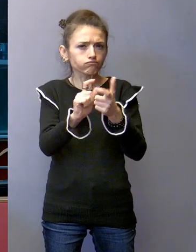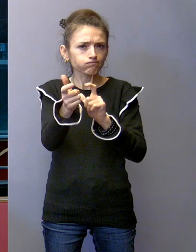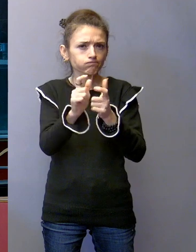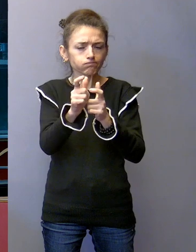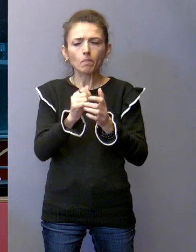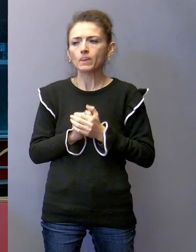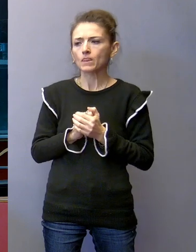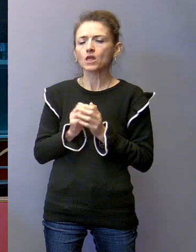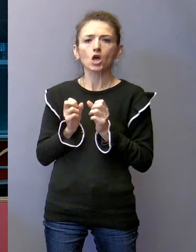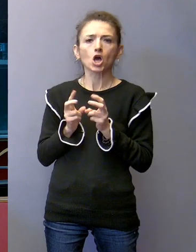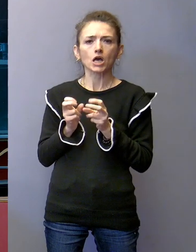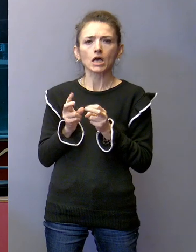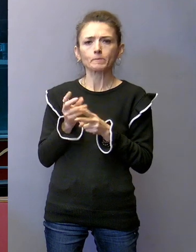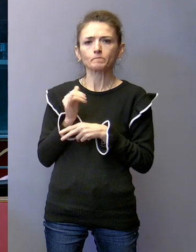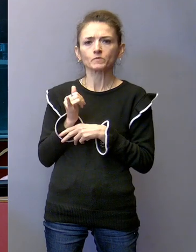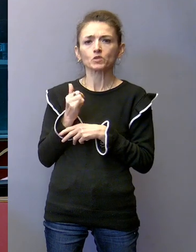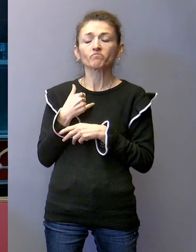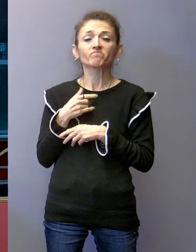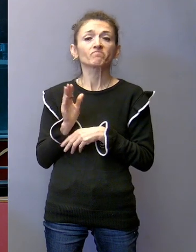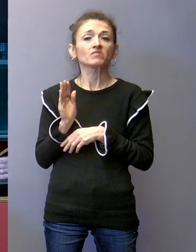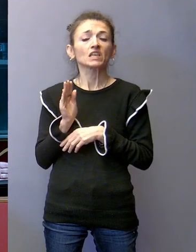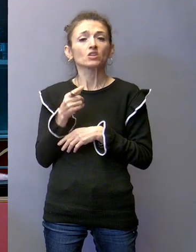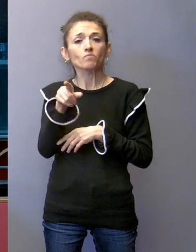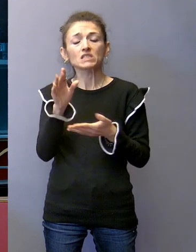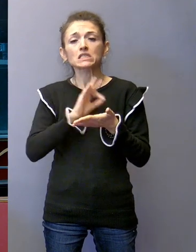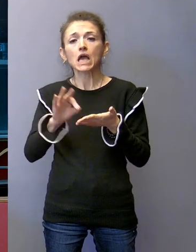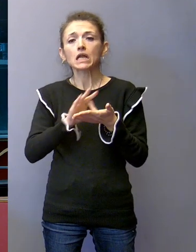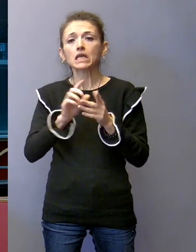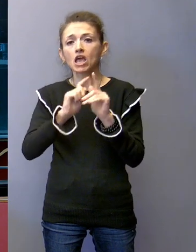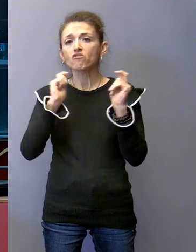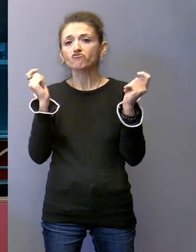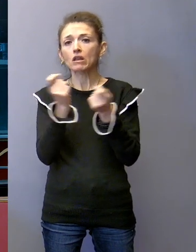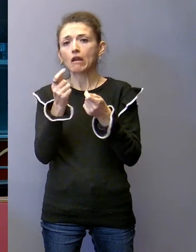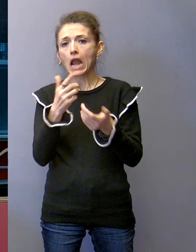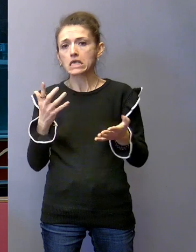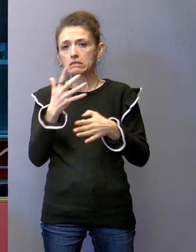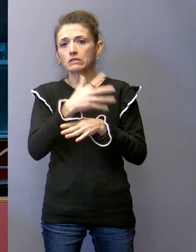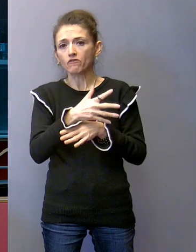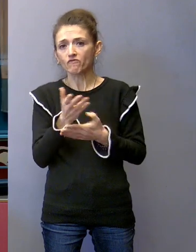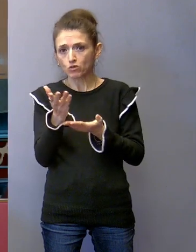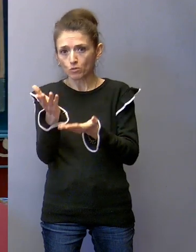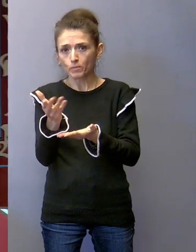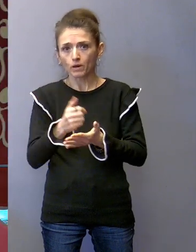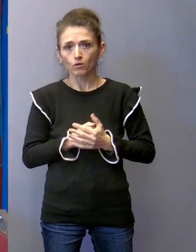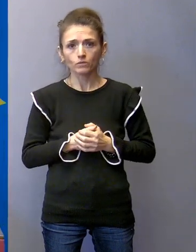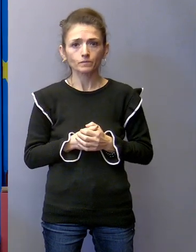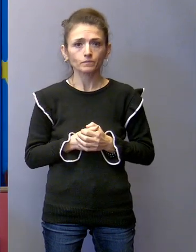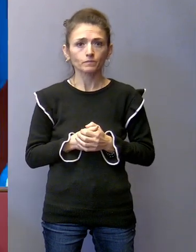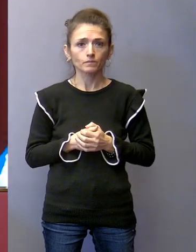Assolutamente sì chiedo chiedo che intervenga la segreteria generale prego